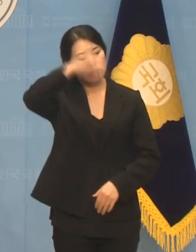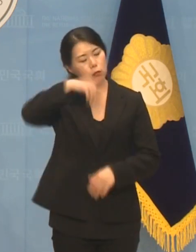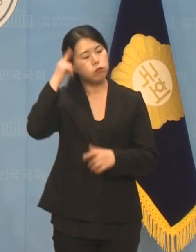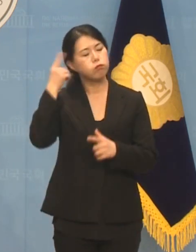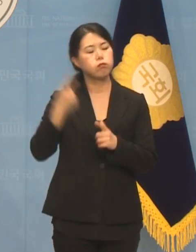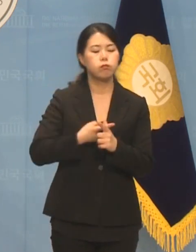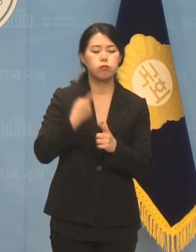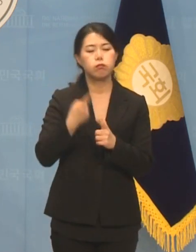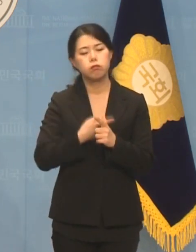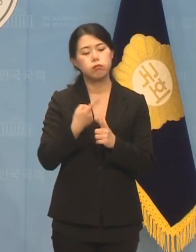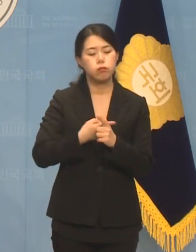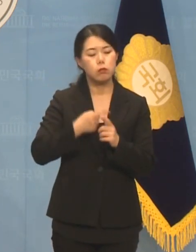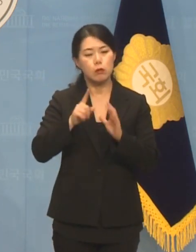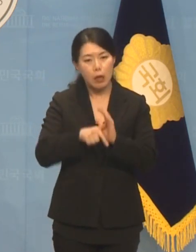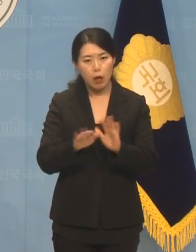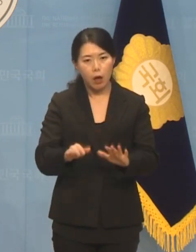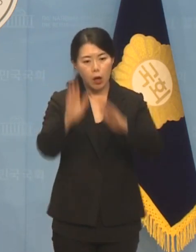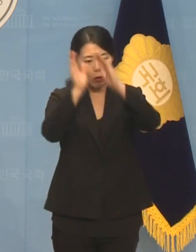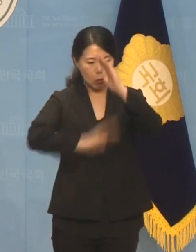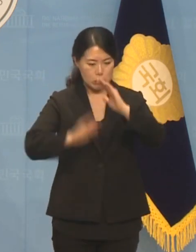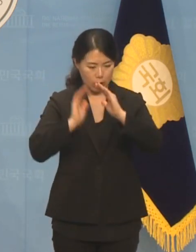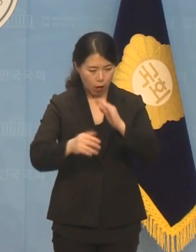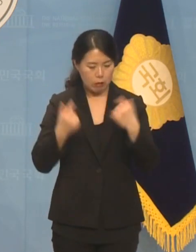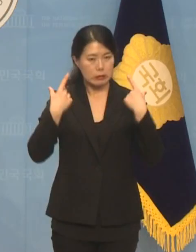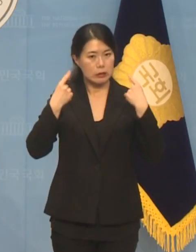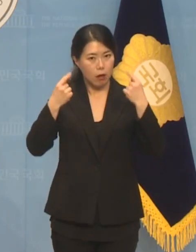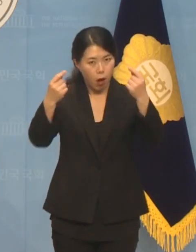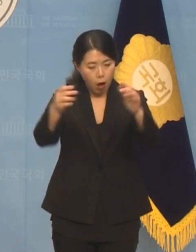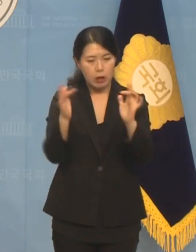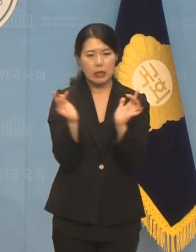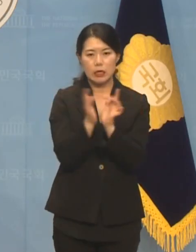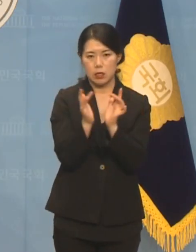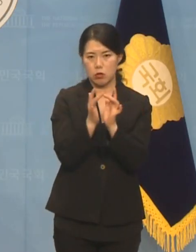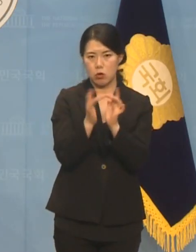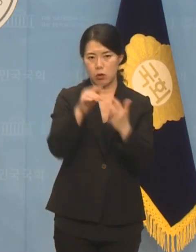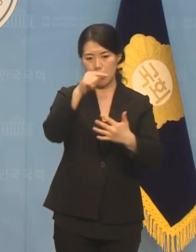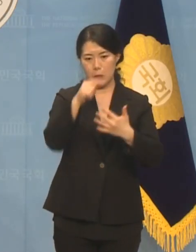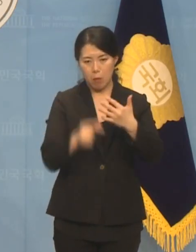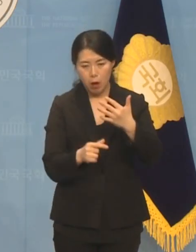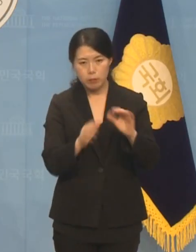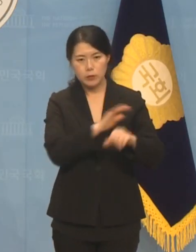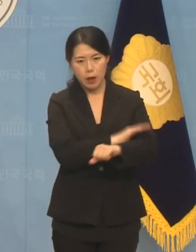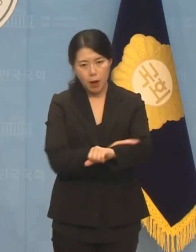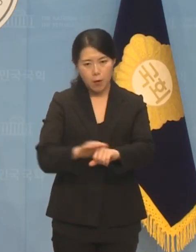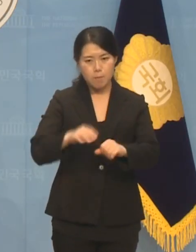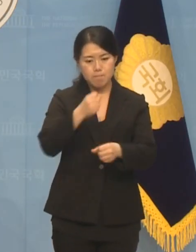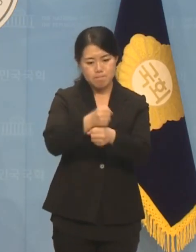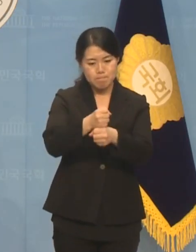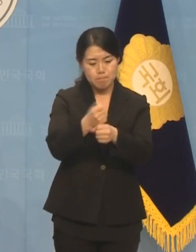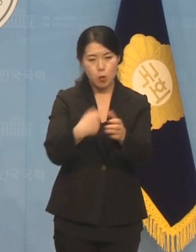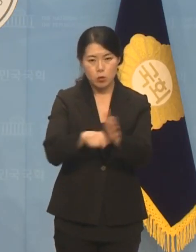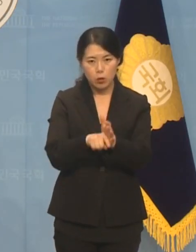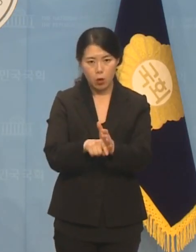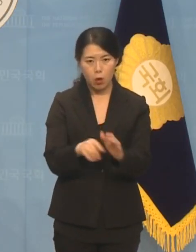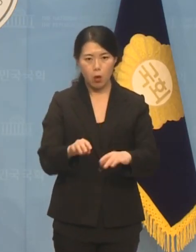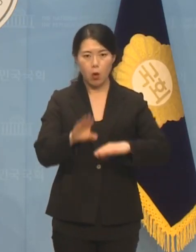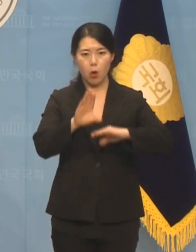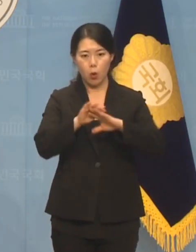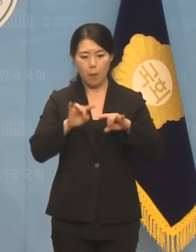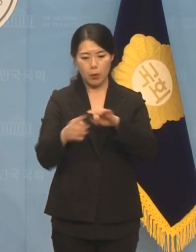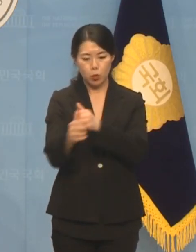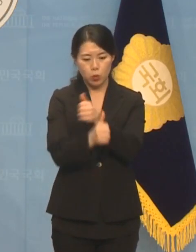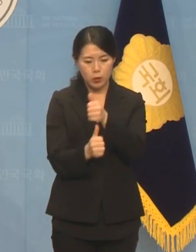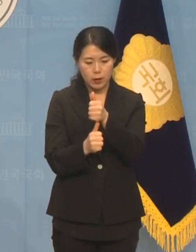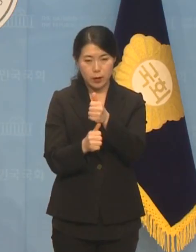지금 공정하고 지속 가능한 인터넷 컨텐츠 생태계 조성을 위해서 국회 과방위